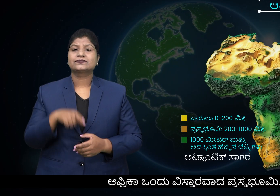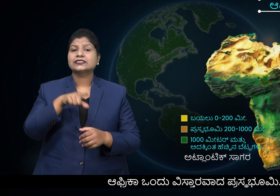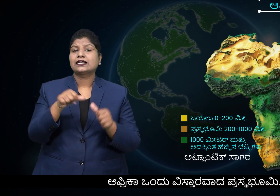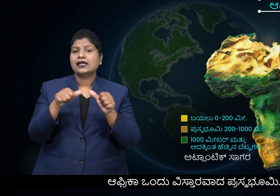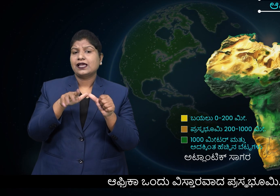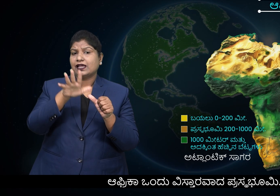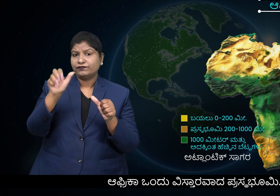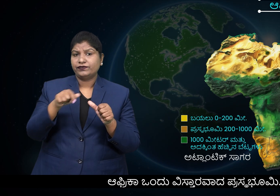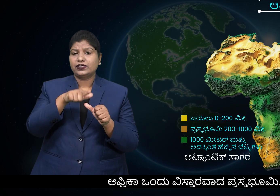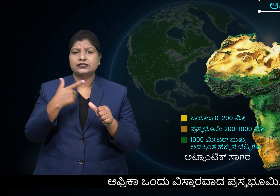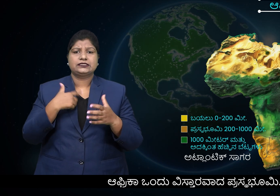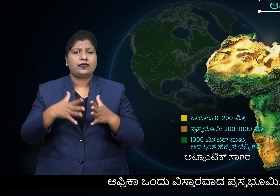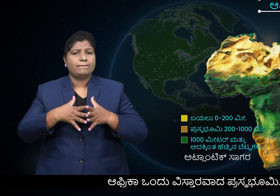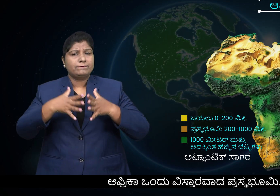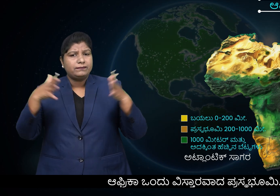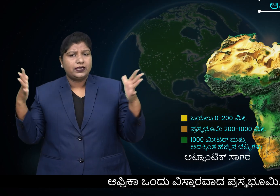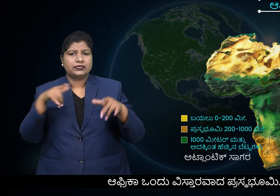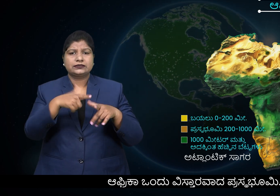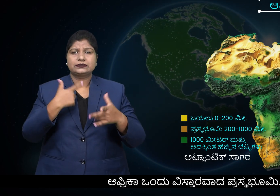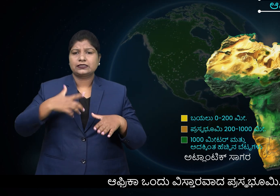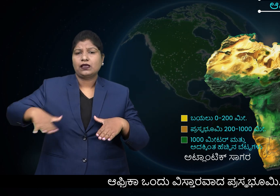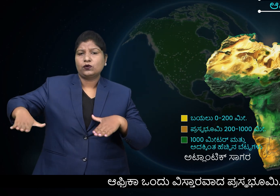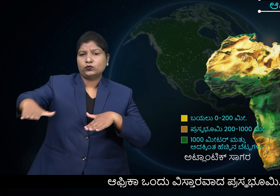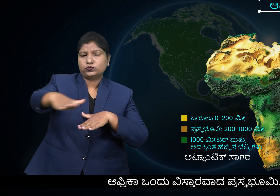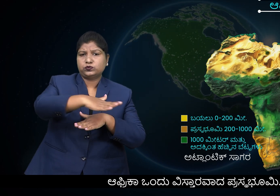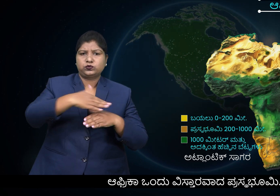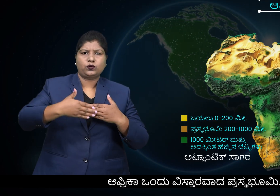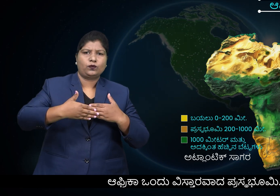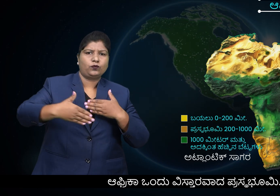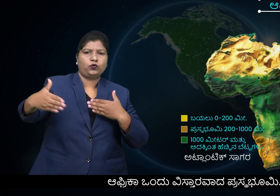ಆಫ್ರಿಕಾ ಒಂದು ವಿಸ್ತಾರವಾದ ಪ್ರಸ್ಥಭೂಮಿ.